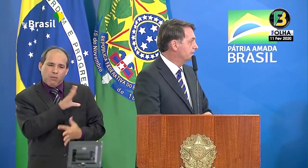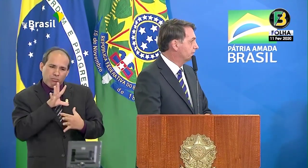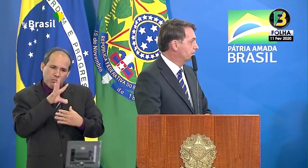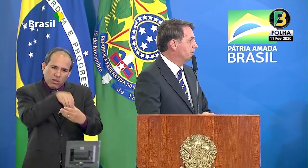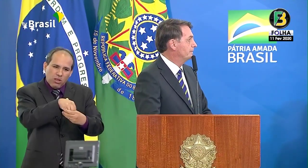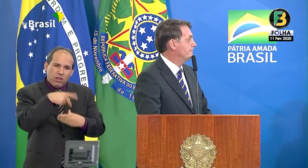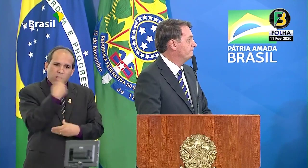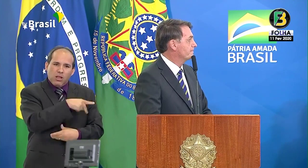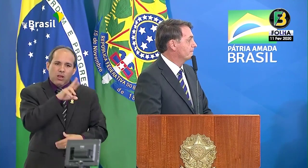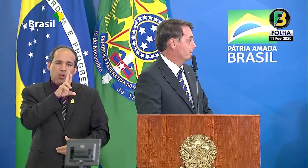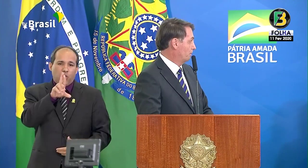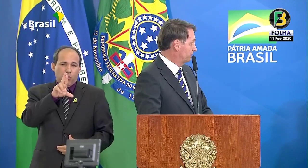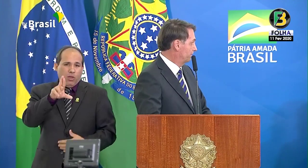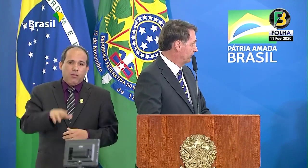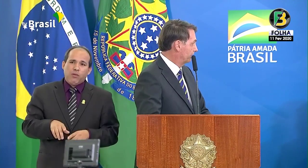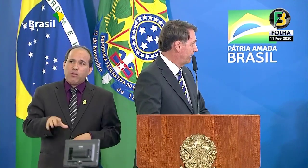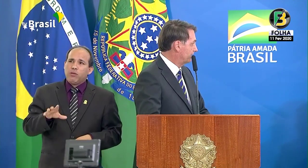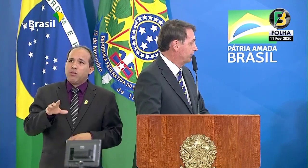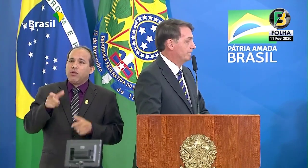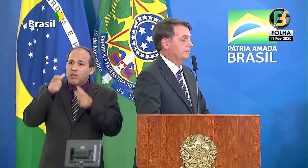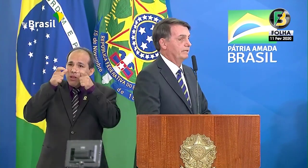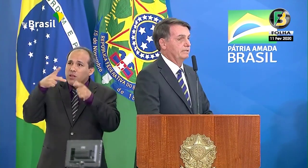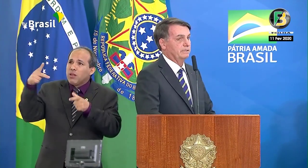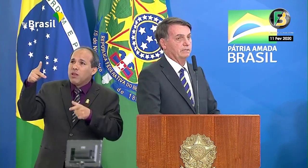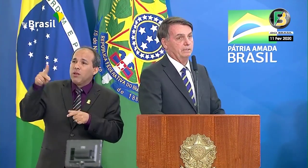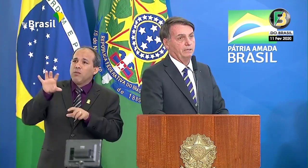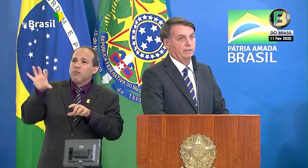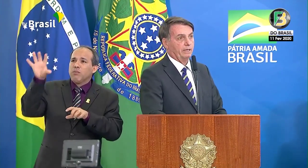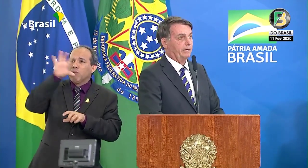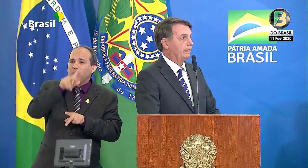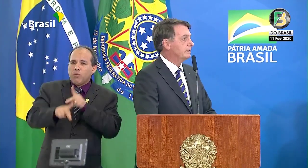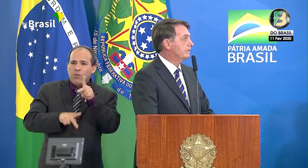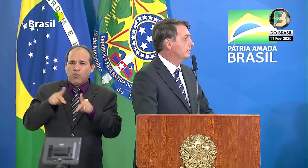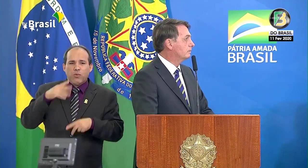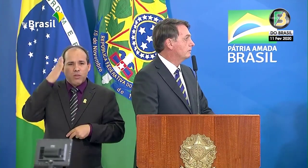você soube, com dificuldades muitas vezes,